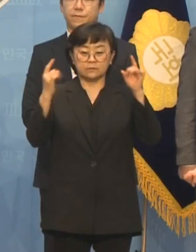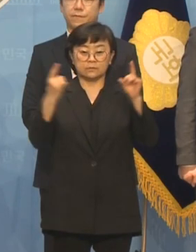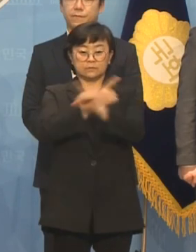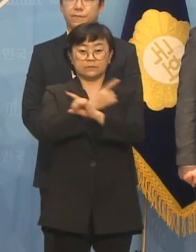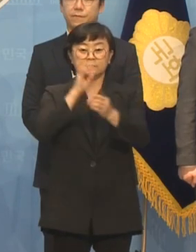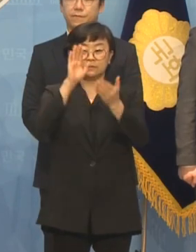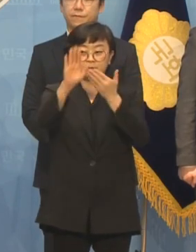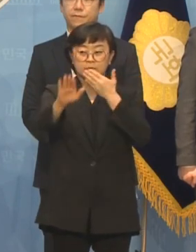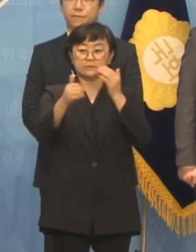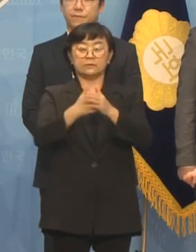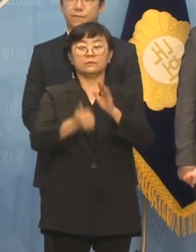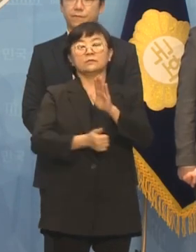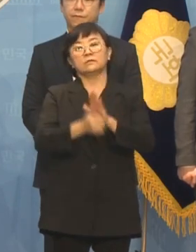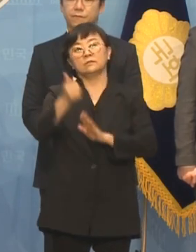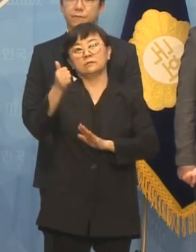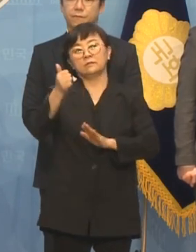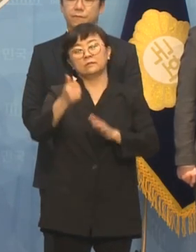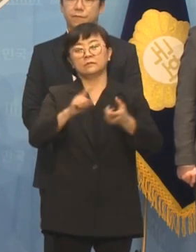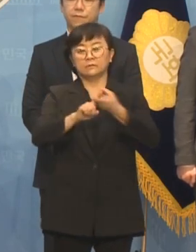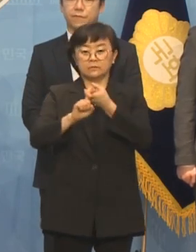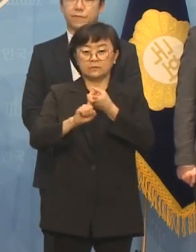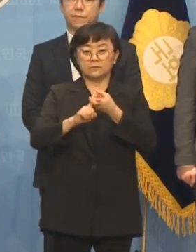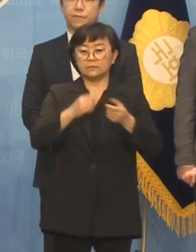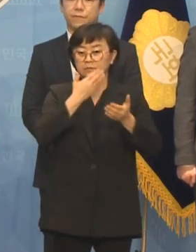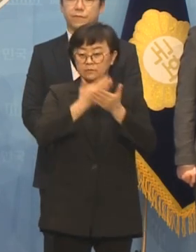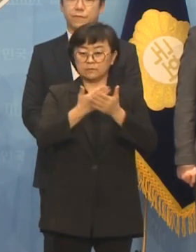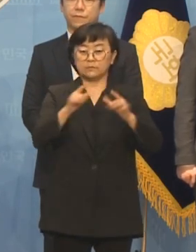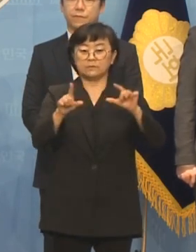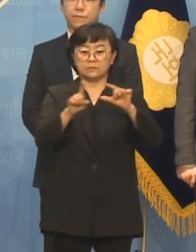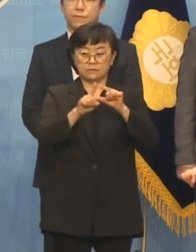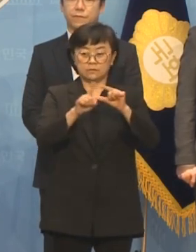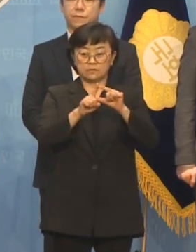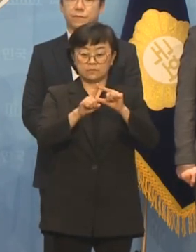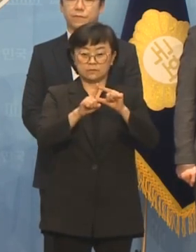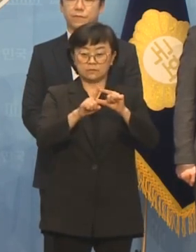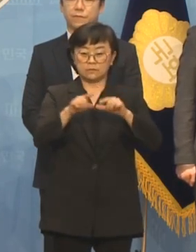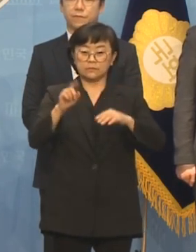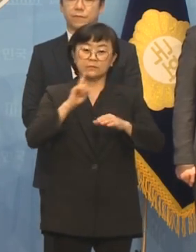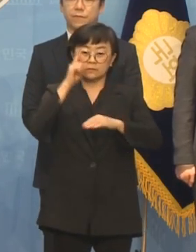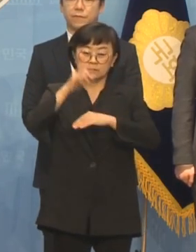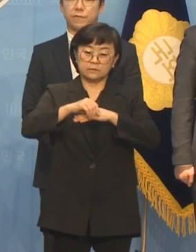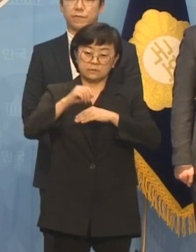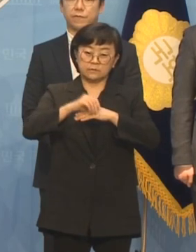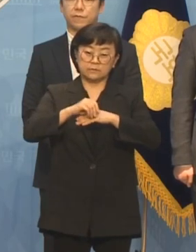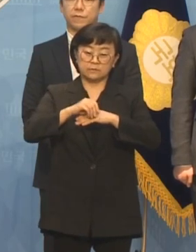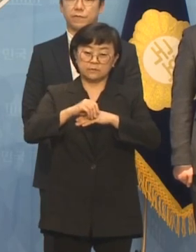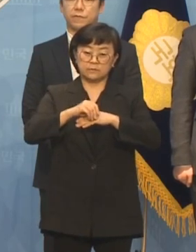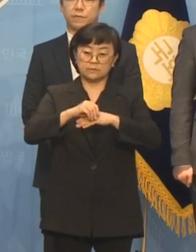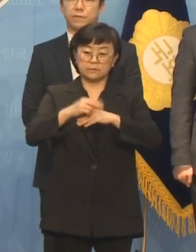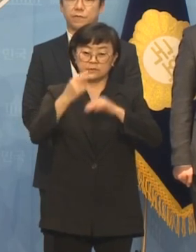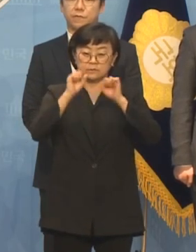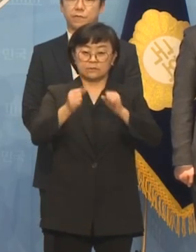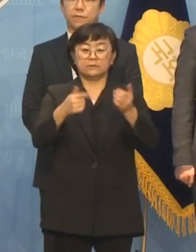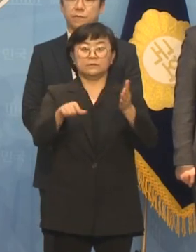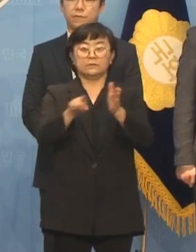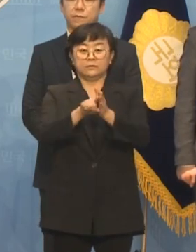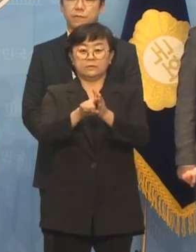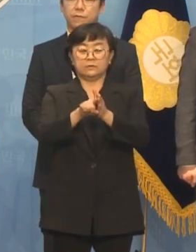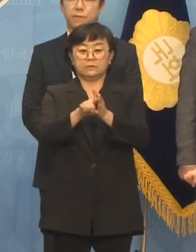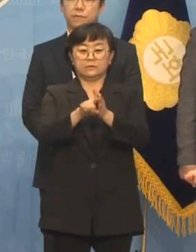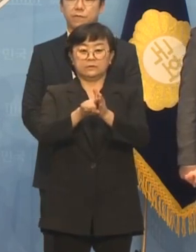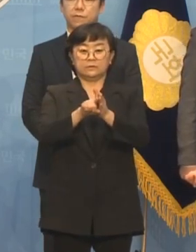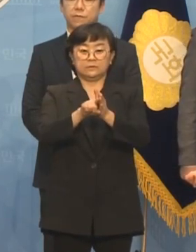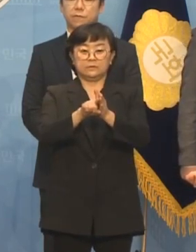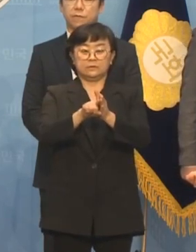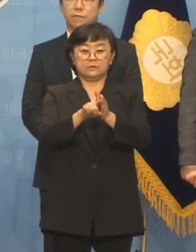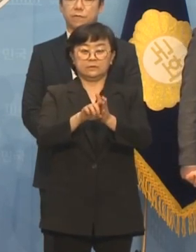미래, 희망, 연합이라는 소중한 단어를 오염시키는 생존형 이합집사는 더더욱